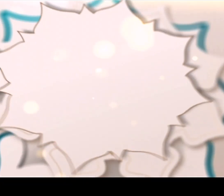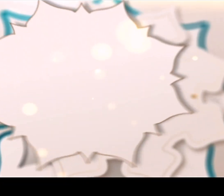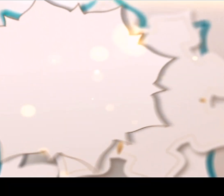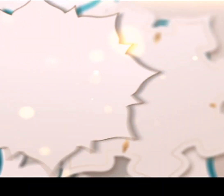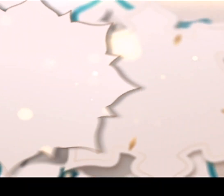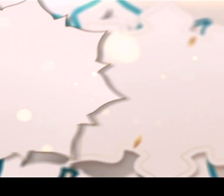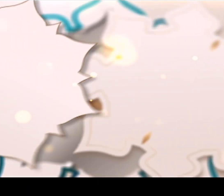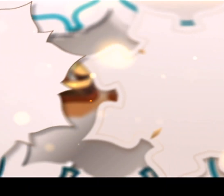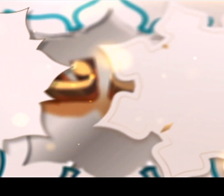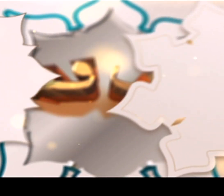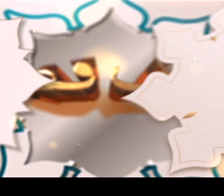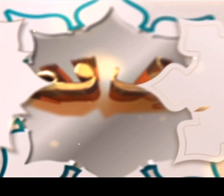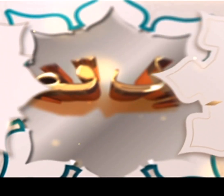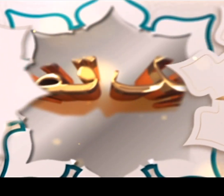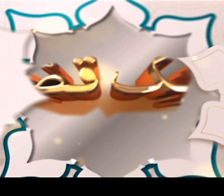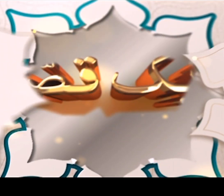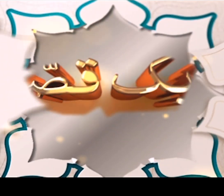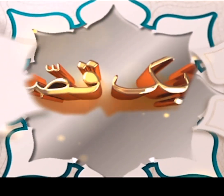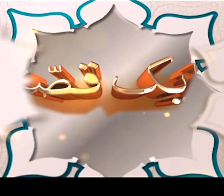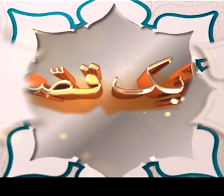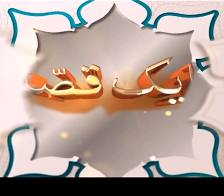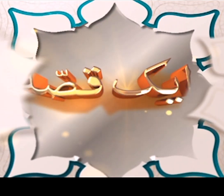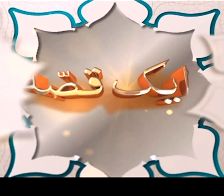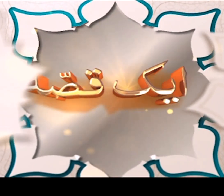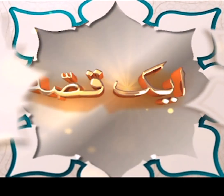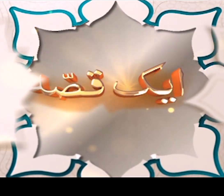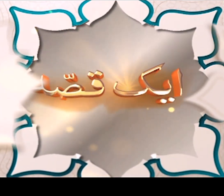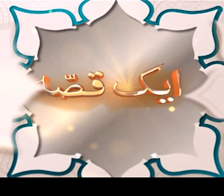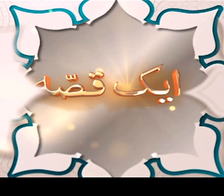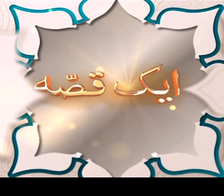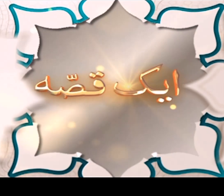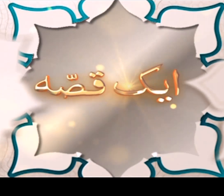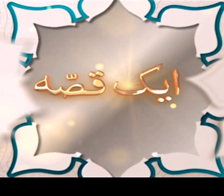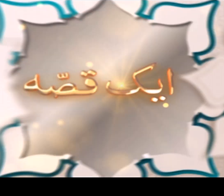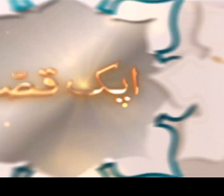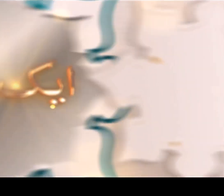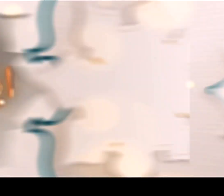ملتا ہے در سے آخرت ان